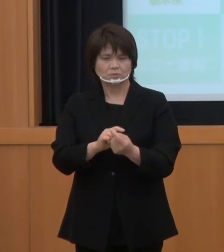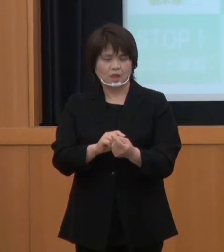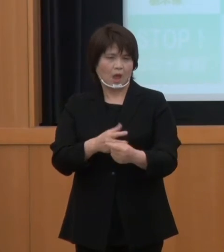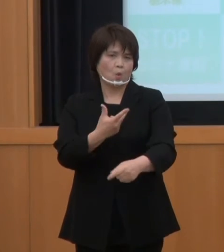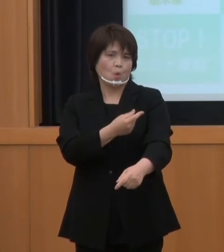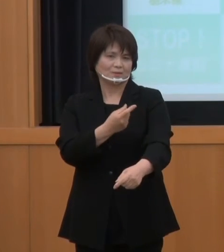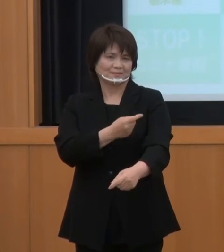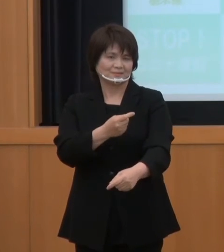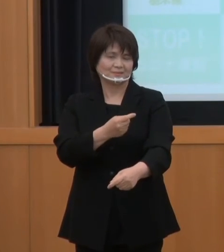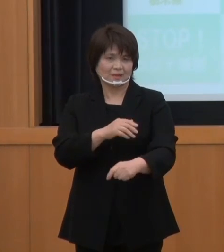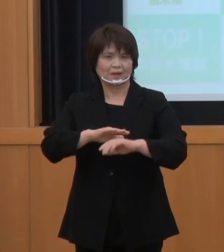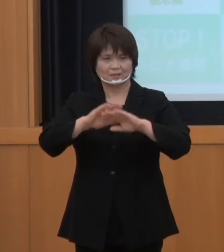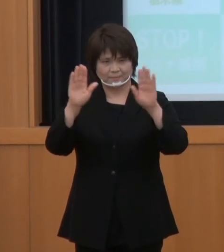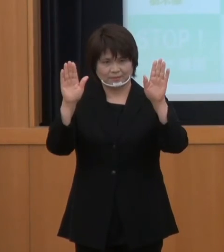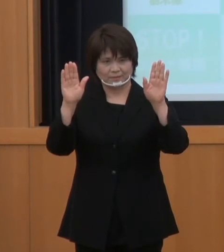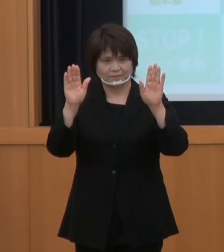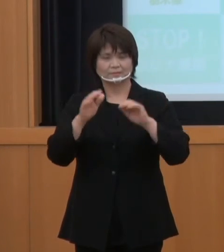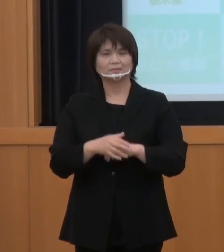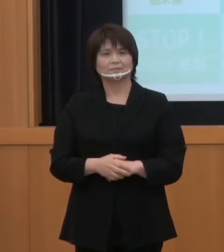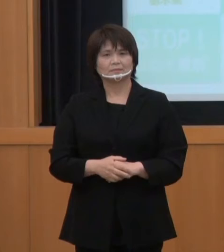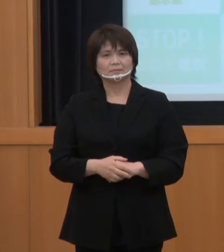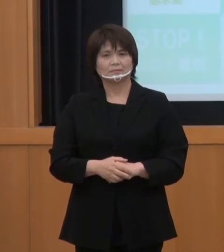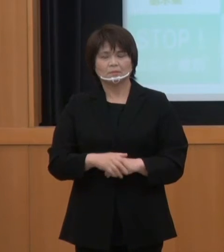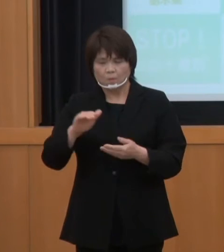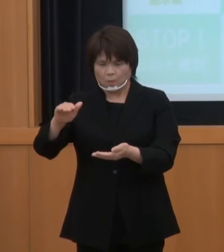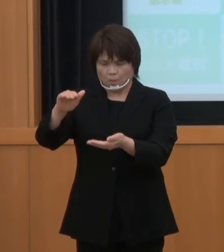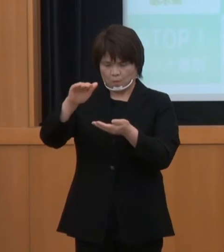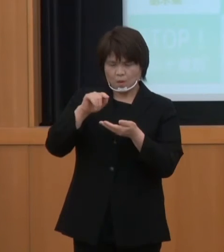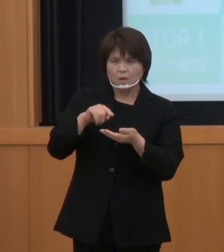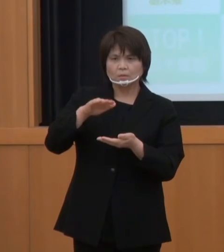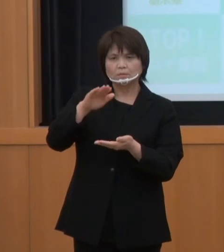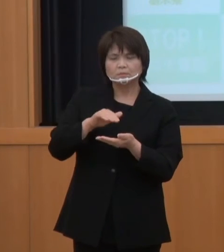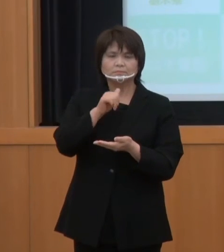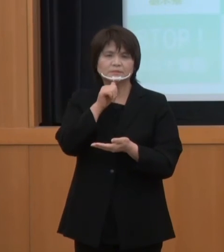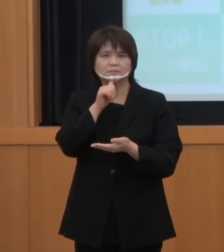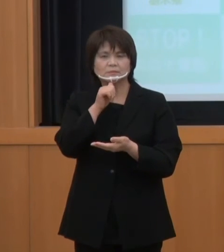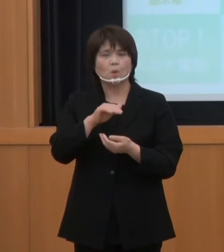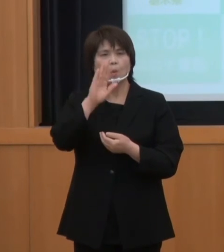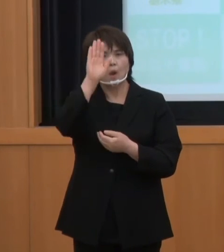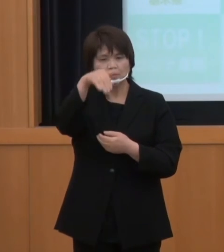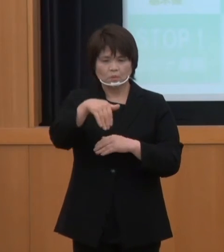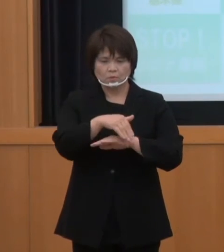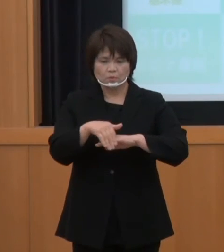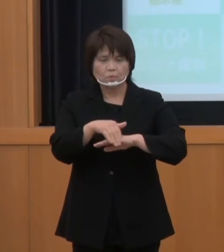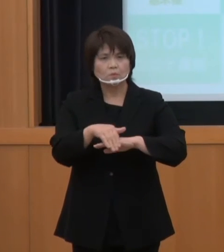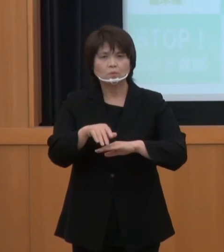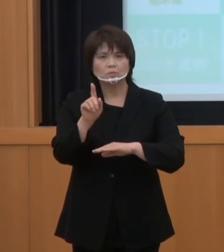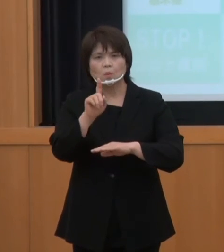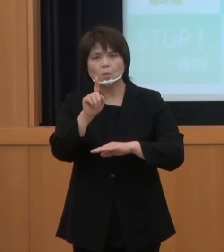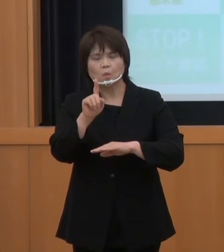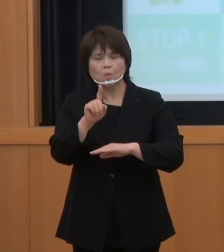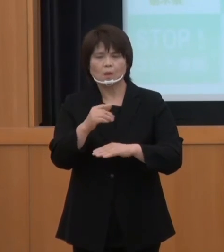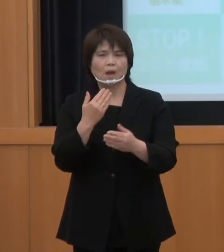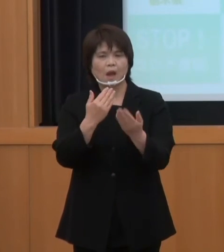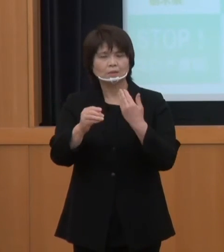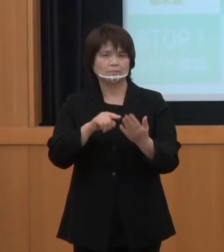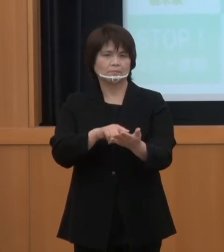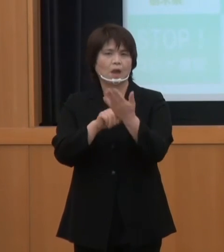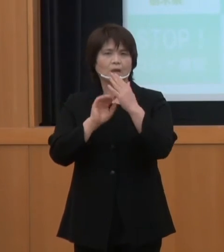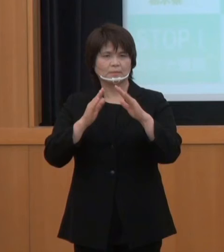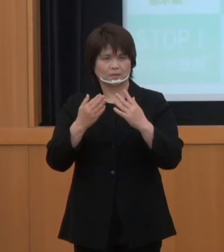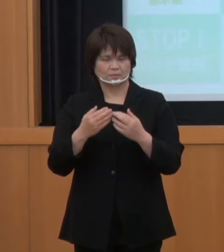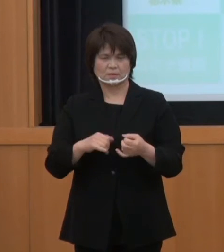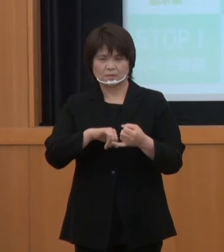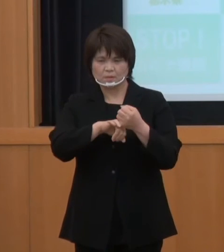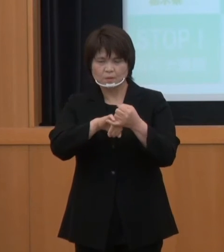が、供給量が少なかったり、その後のスケジュールが明確化していないことなどからですね、予約が殺到